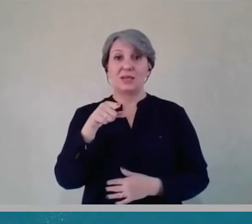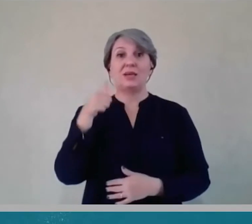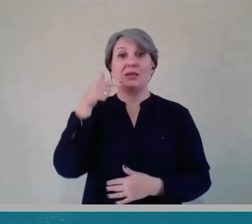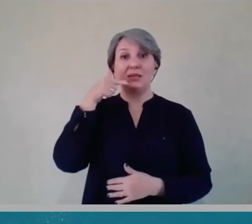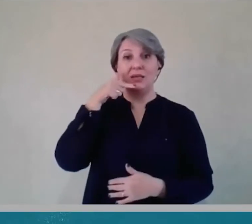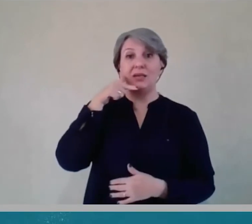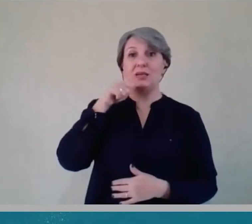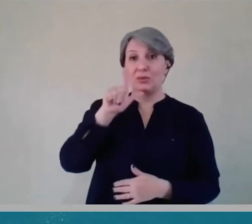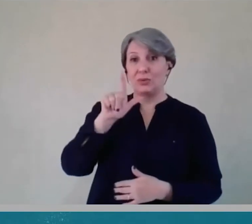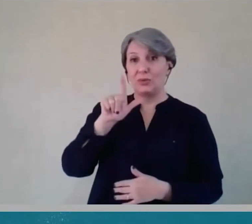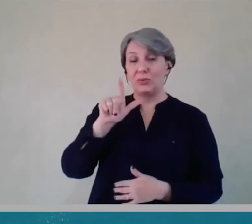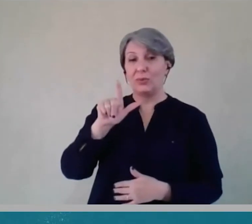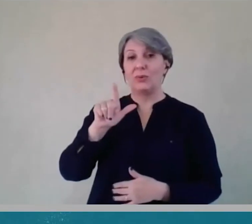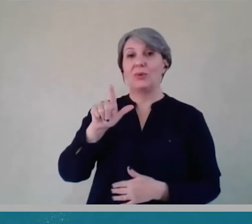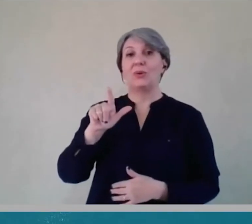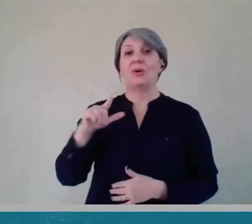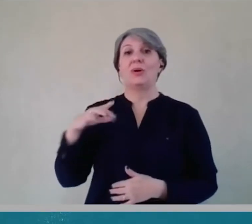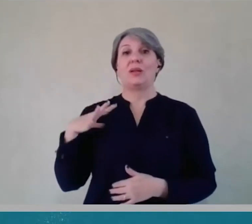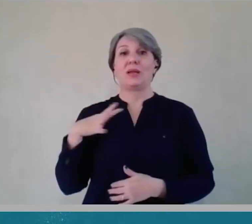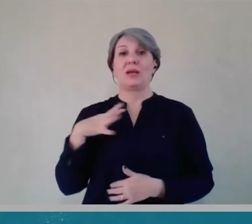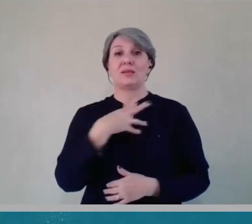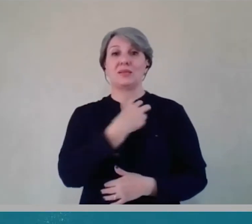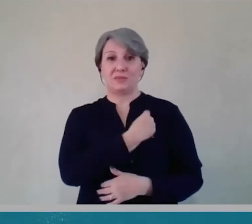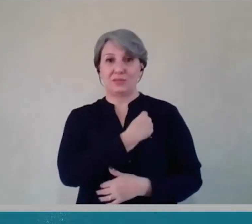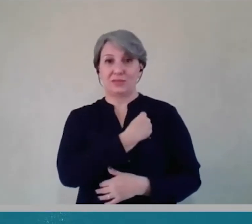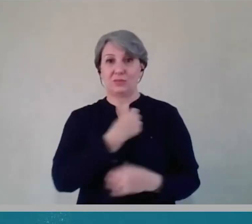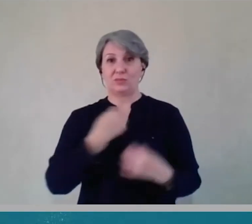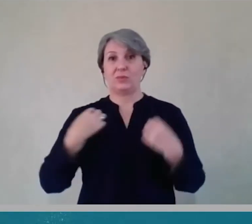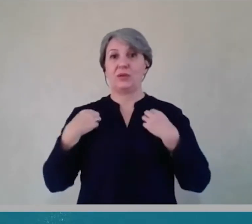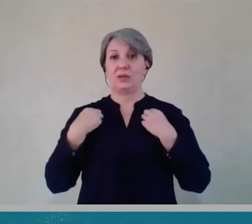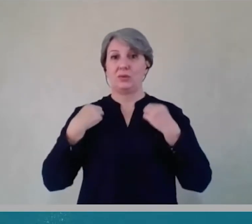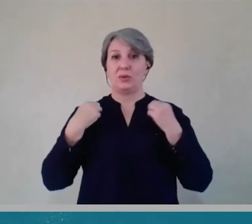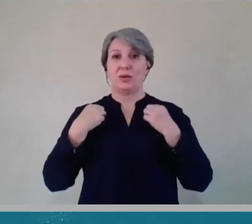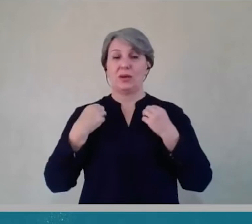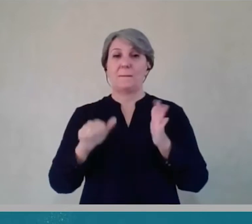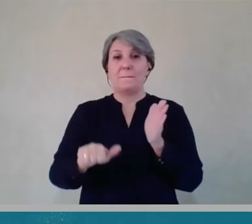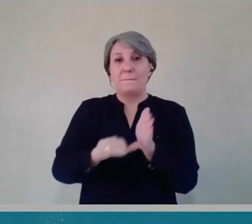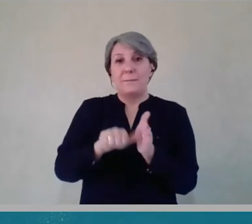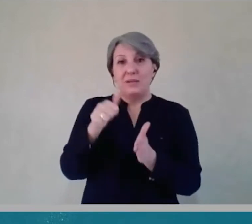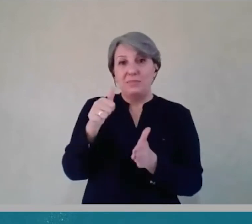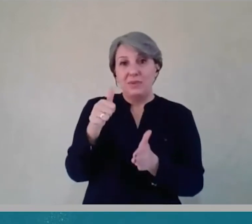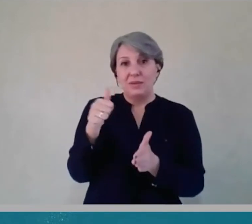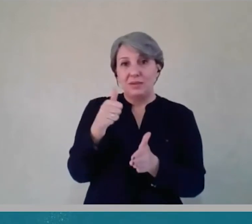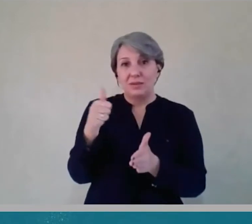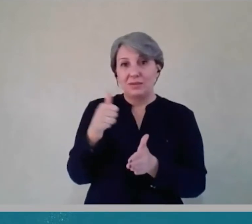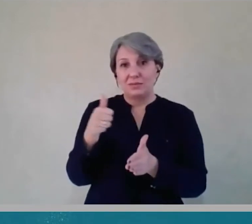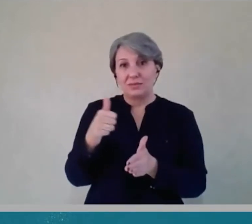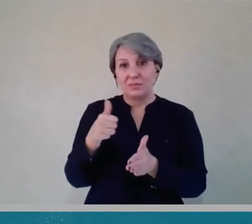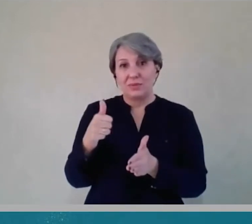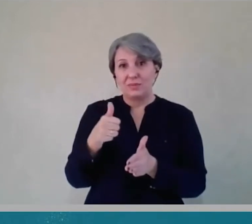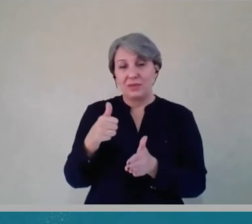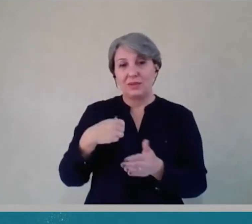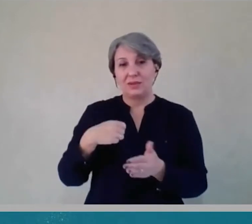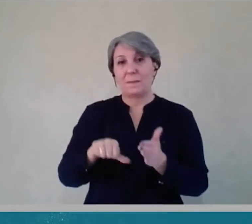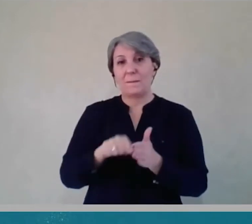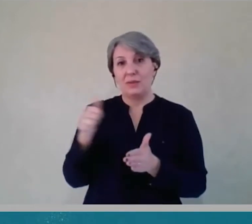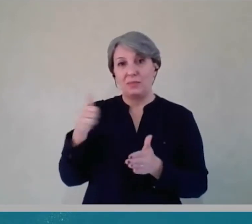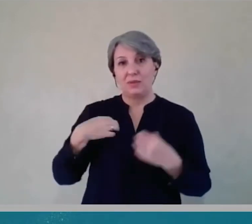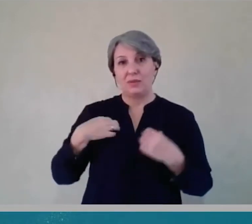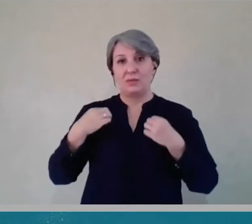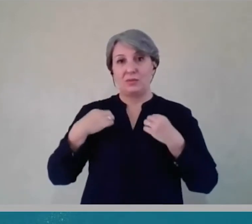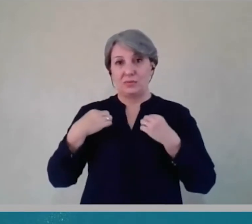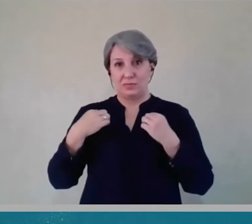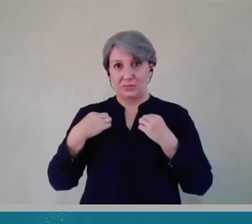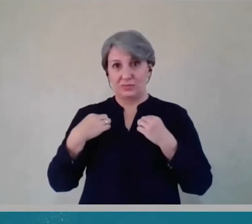seu Salvador, você ganhou a primeira veste objetiva, de justiça objetiva de Cristo. Mas